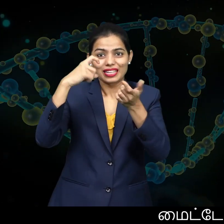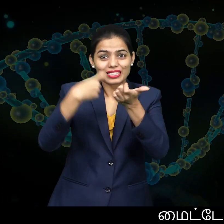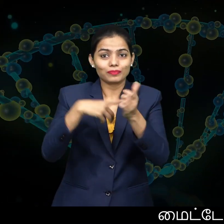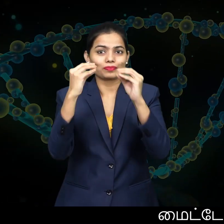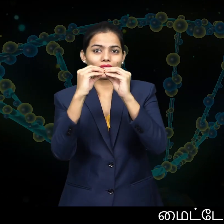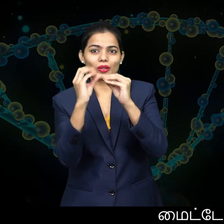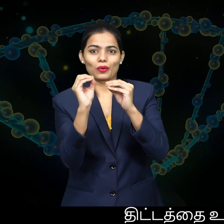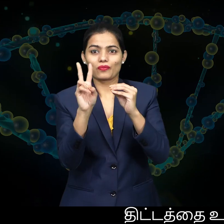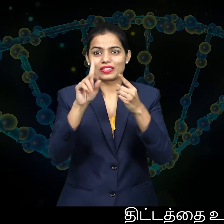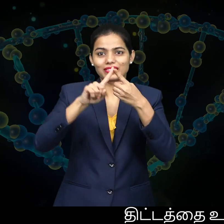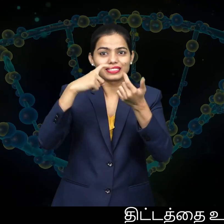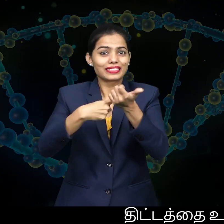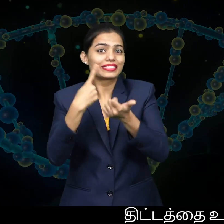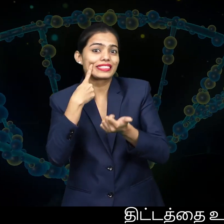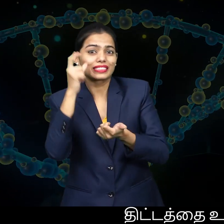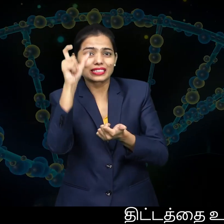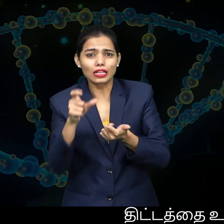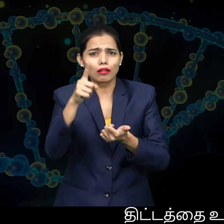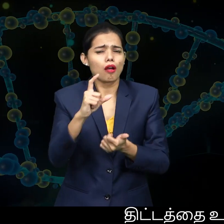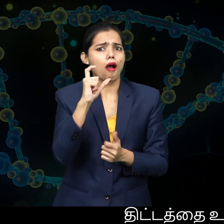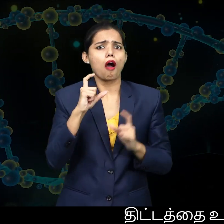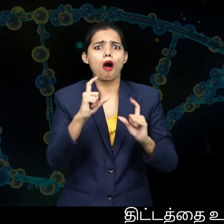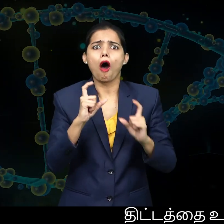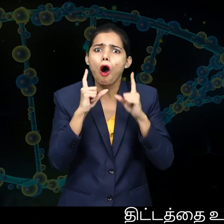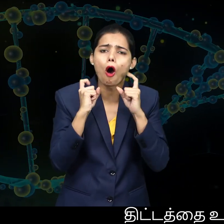மைட்டோட்டோயிக் பிரிவின் திட்டத்தை உறுதிப்படுத்தினார்.